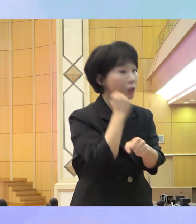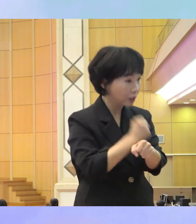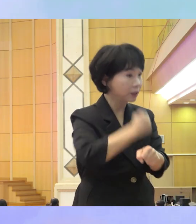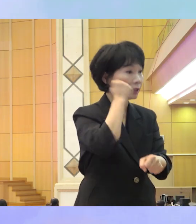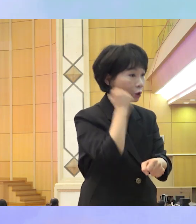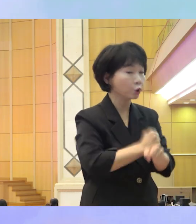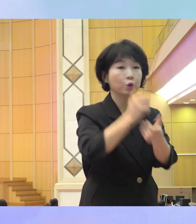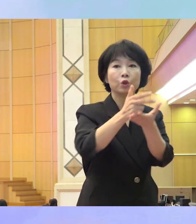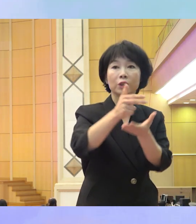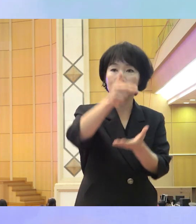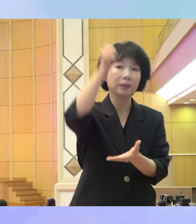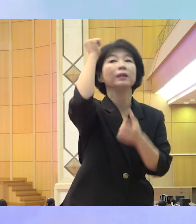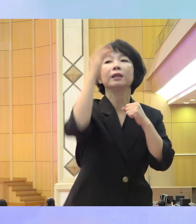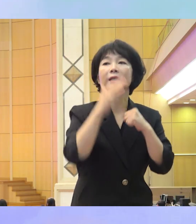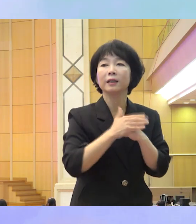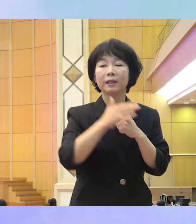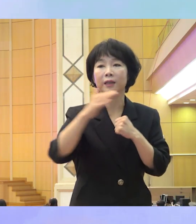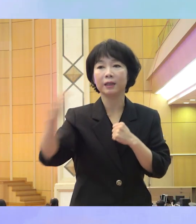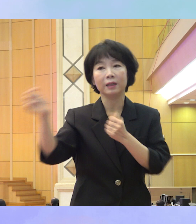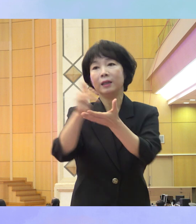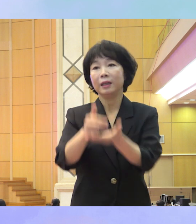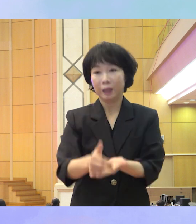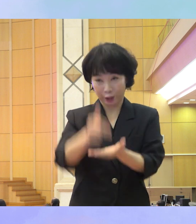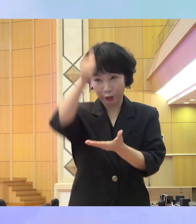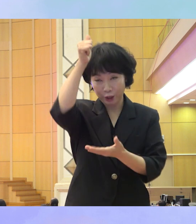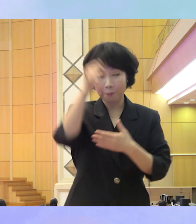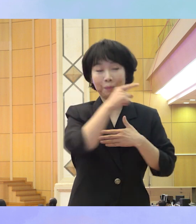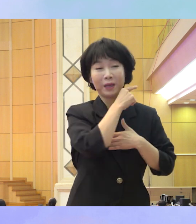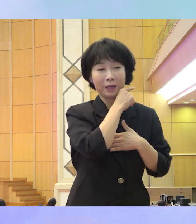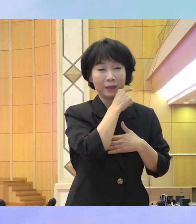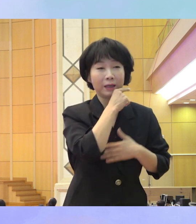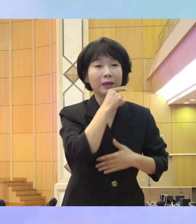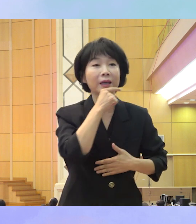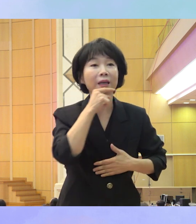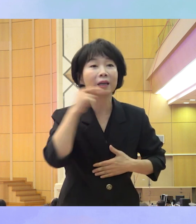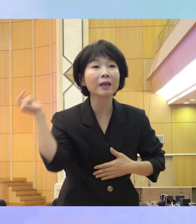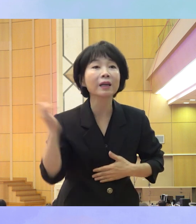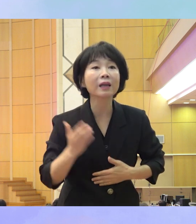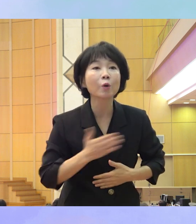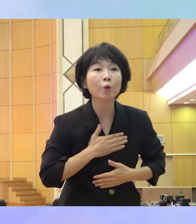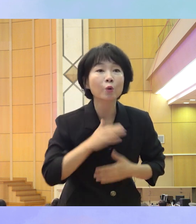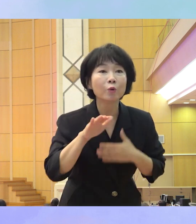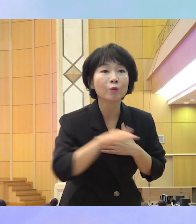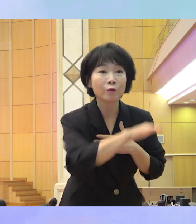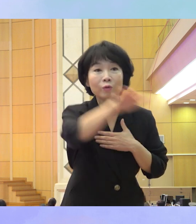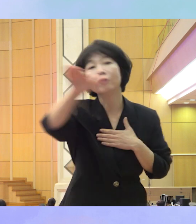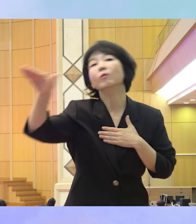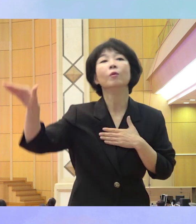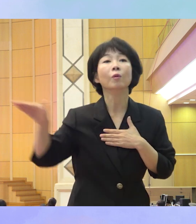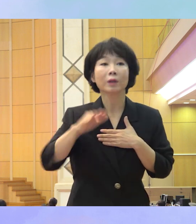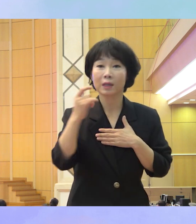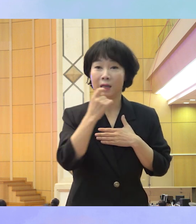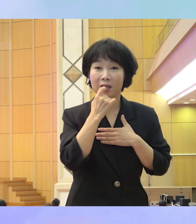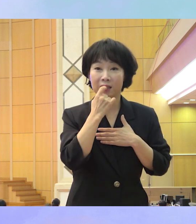깨끗게 하시는 주시니 그의 피 우리를